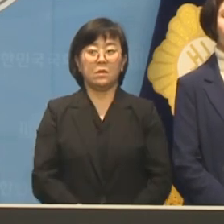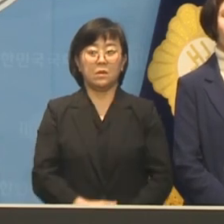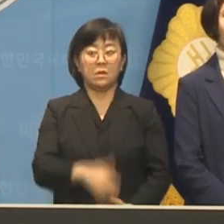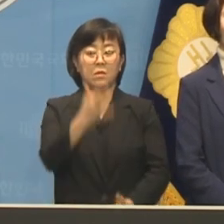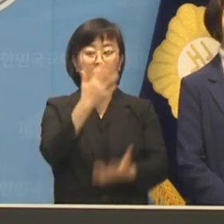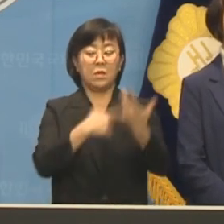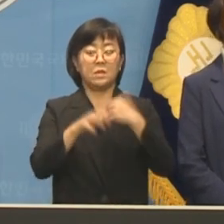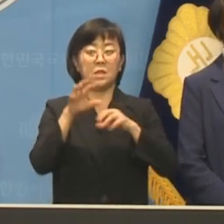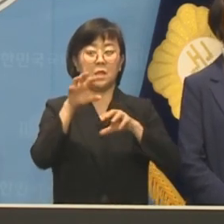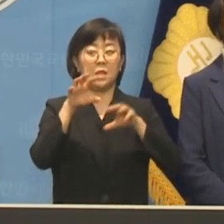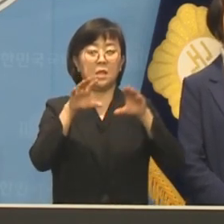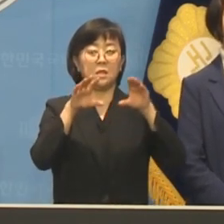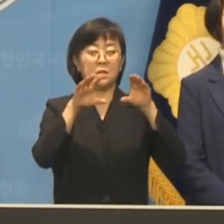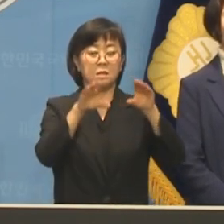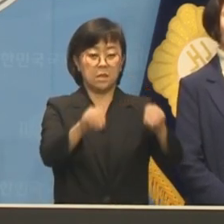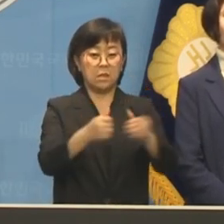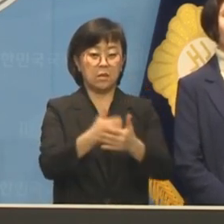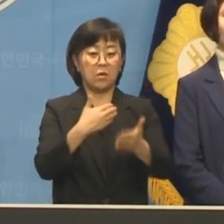진압 경험이 전무한